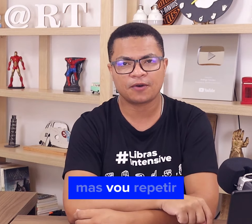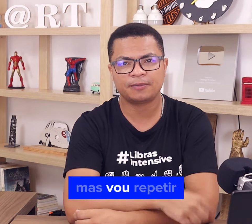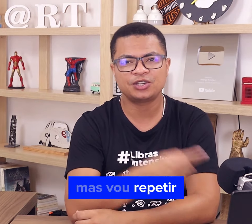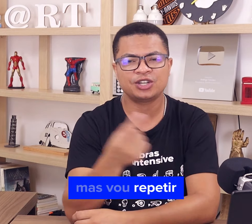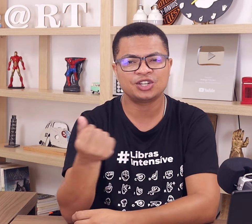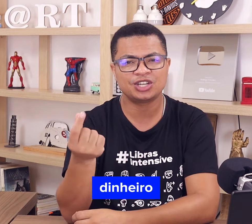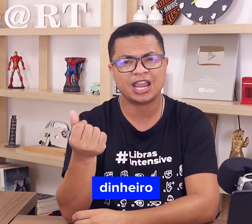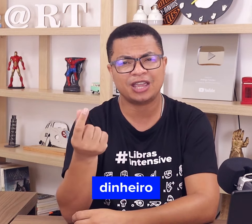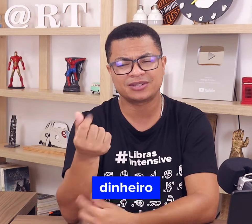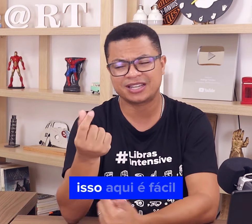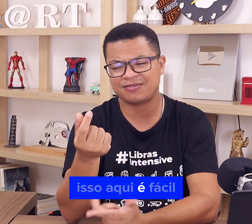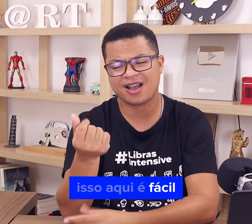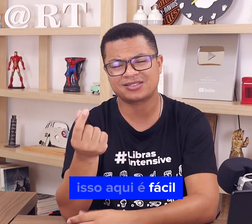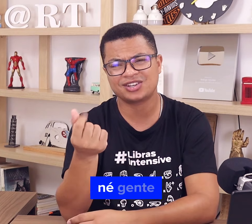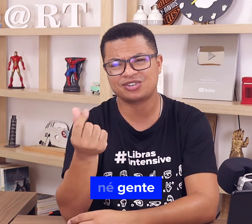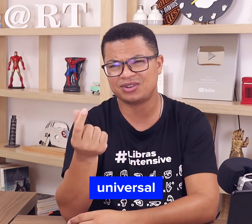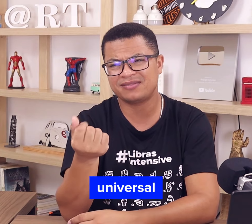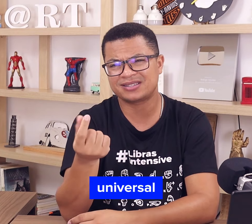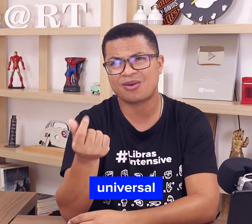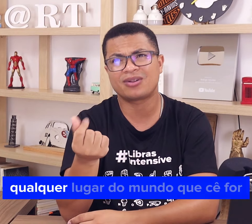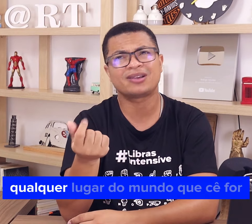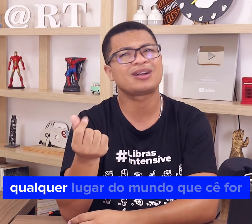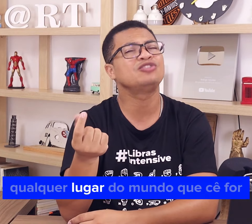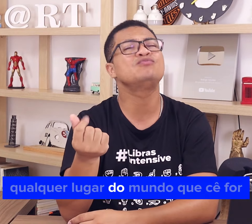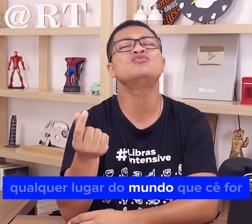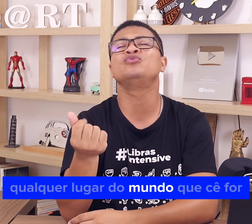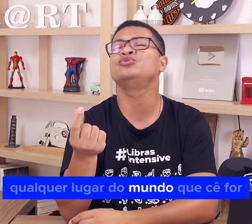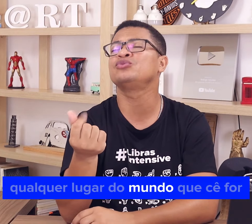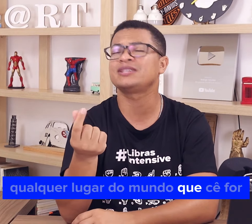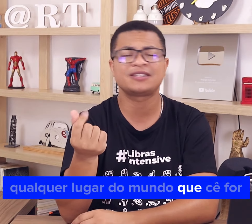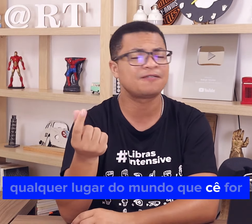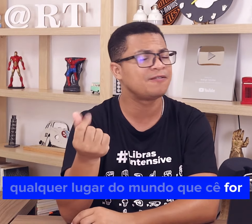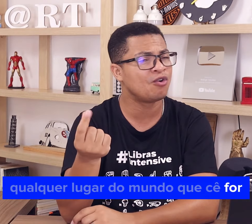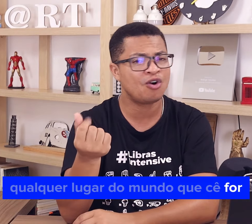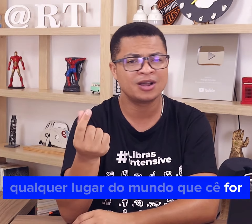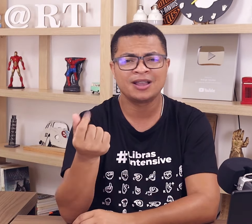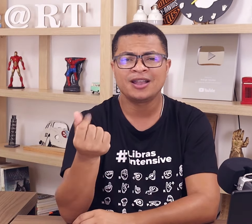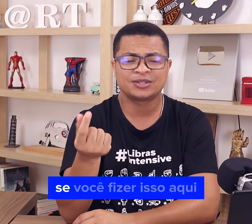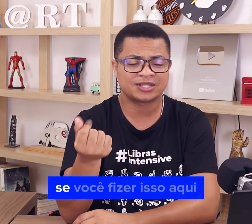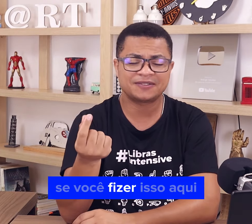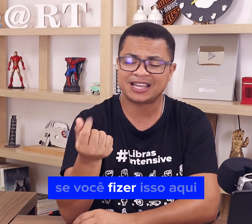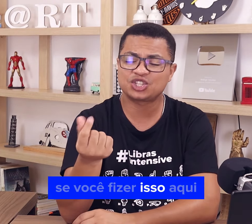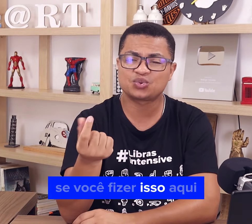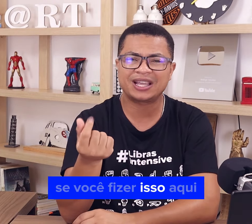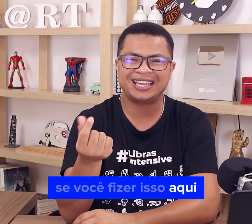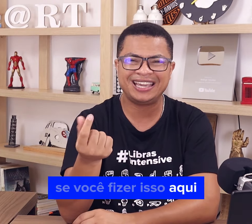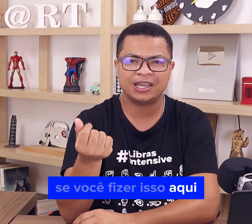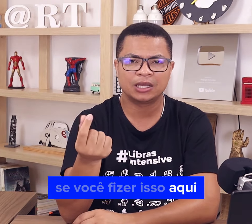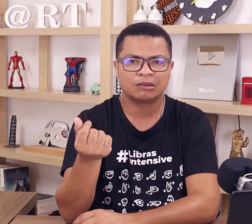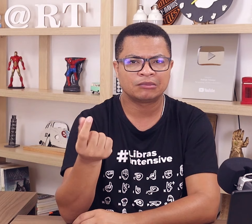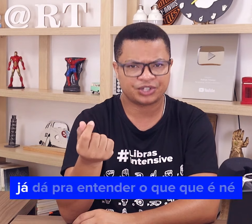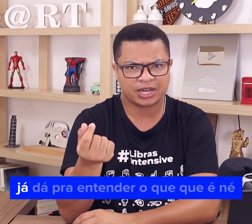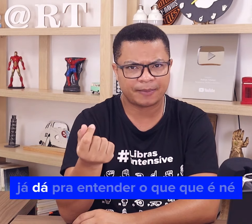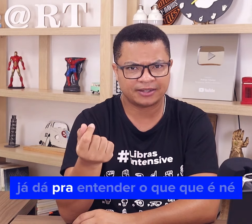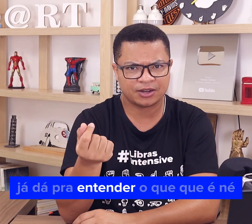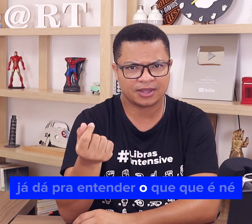vou repetir. Dinheiro. Isso aqui é fácil, né, gente? Universal. Qualquer lugar do mundo que você for, se você fizer isso aqui, já dá pra entender o